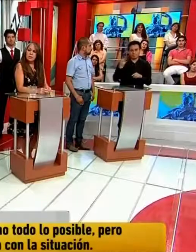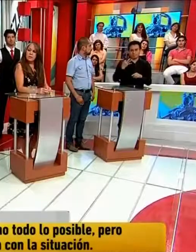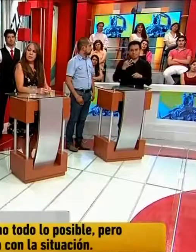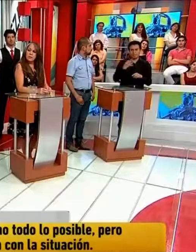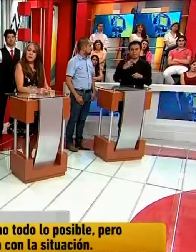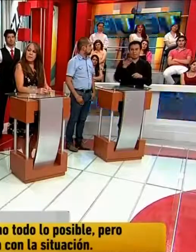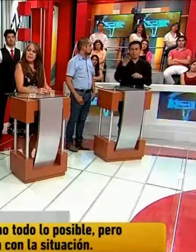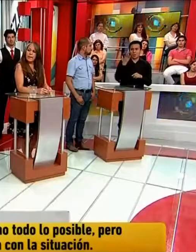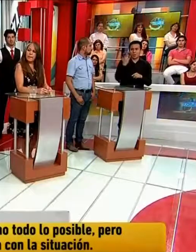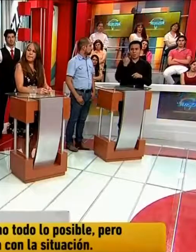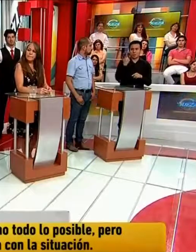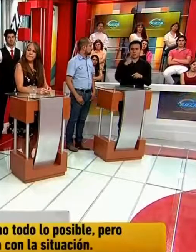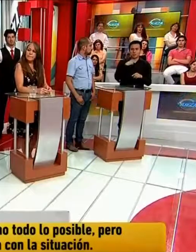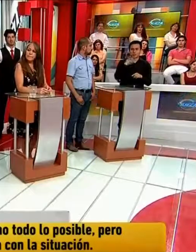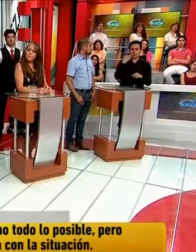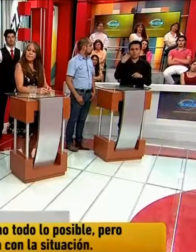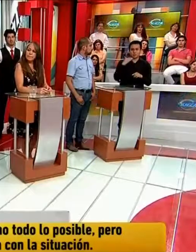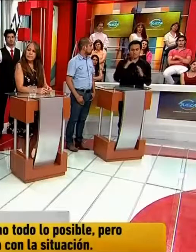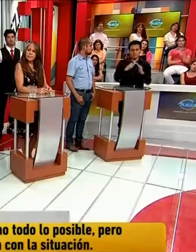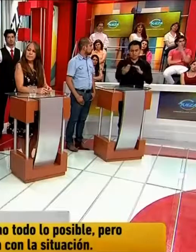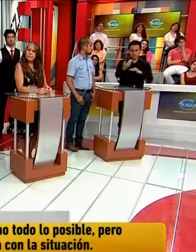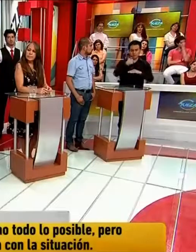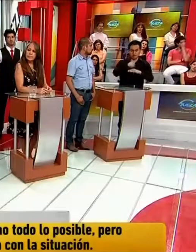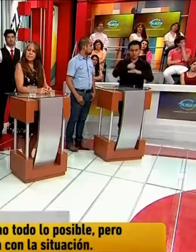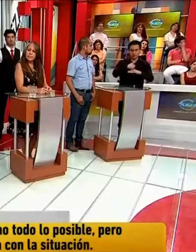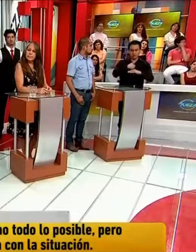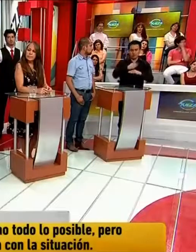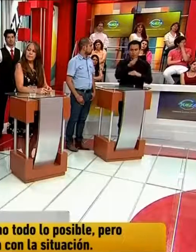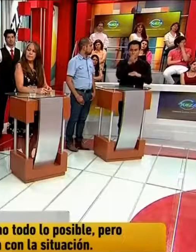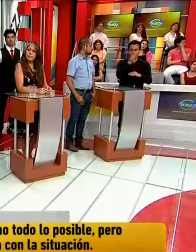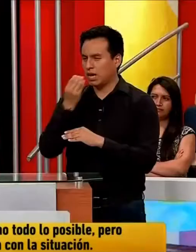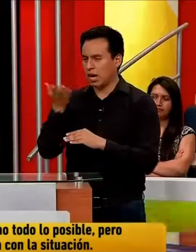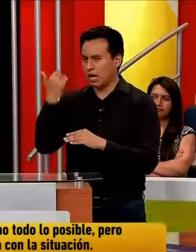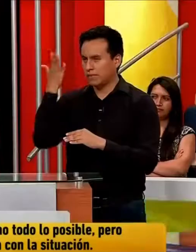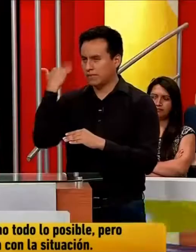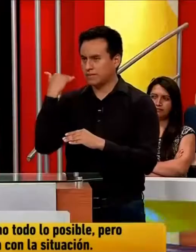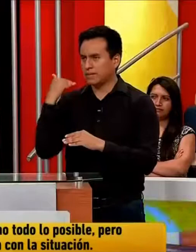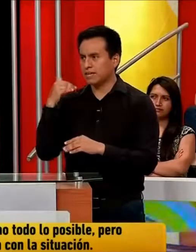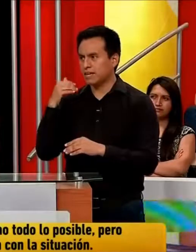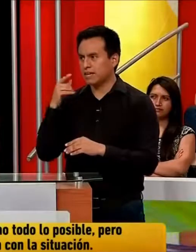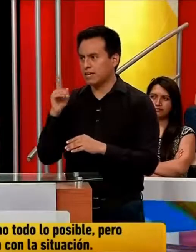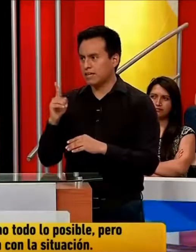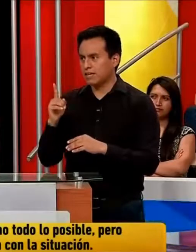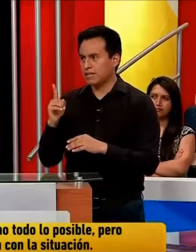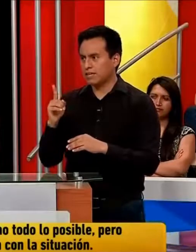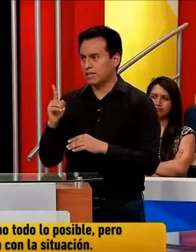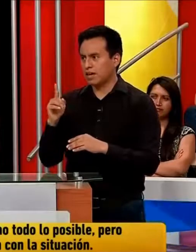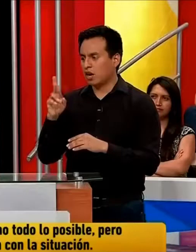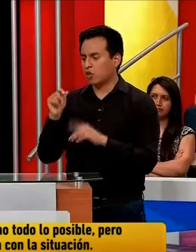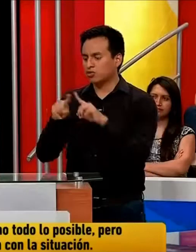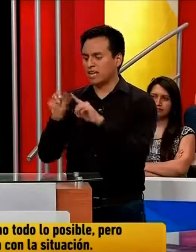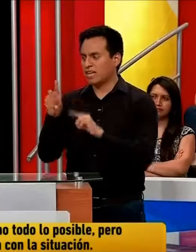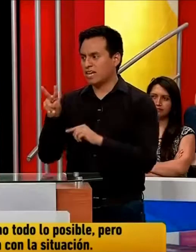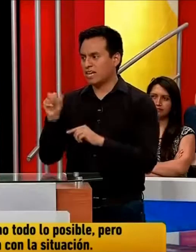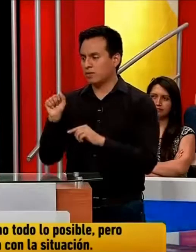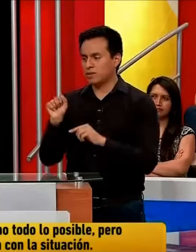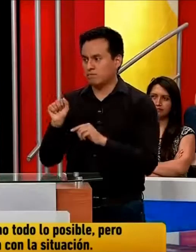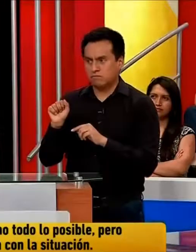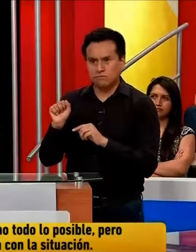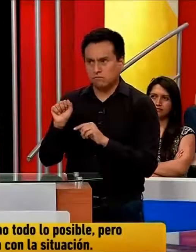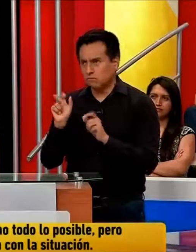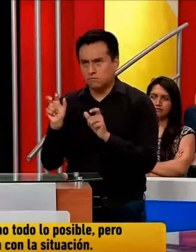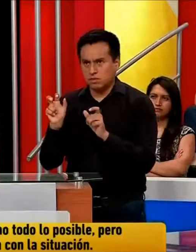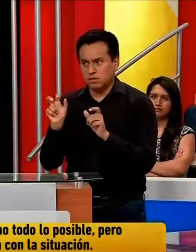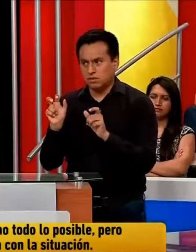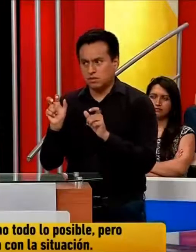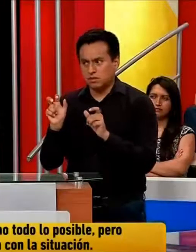Una de las últimas veces que fue a mi casa, fue a un almorzar, él esperó que no estuviera Roxana, estaba como pendiente. Y cuando